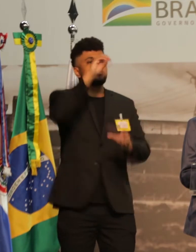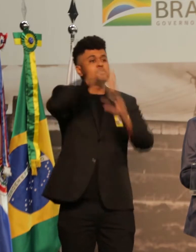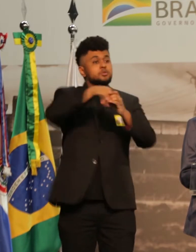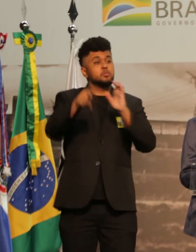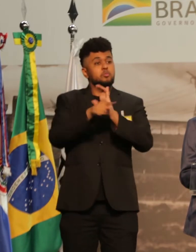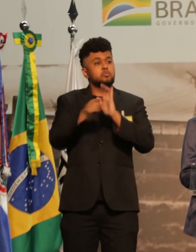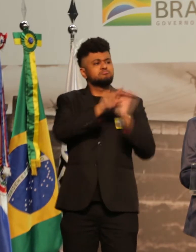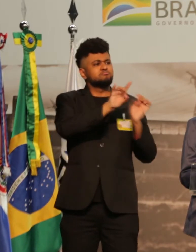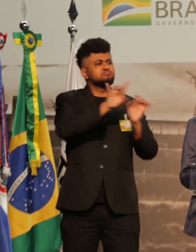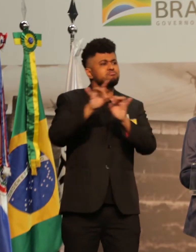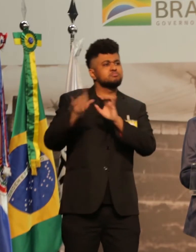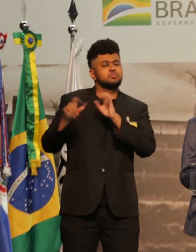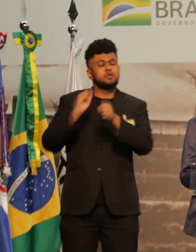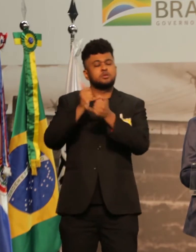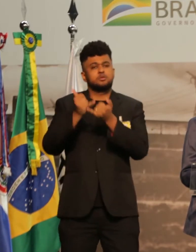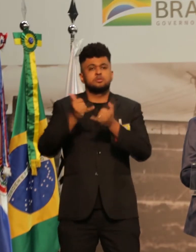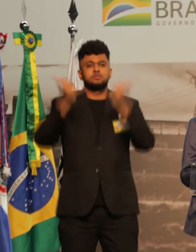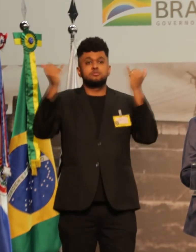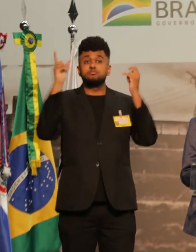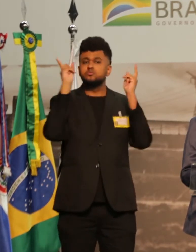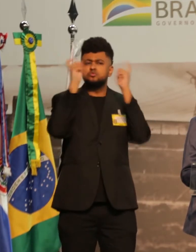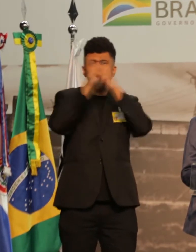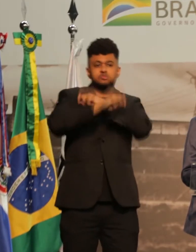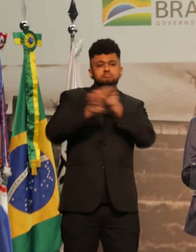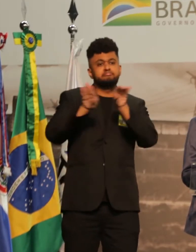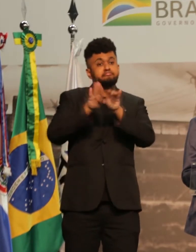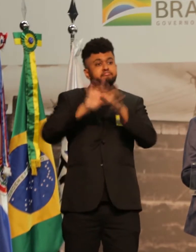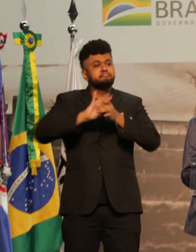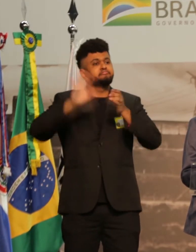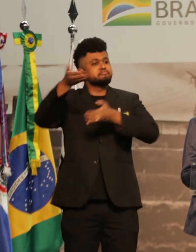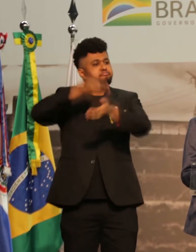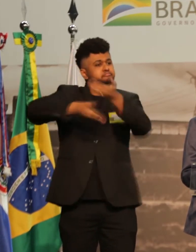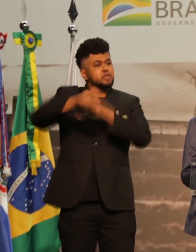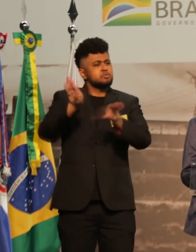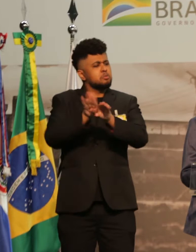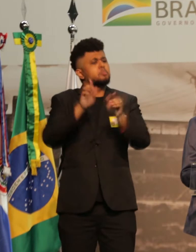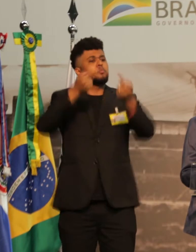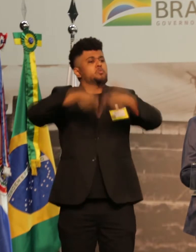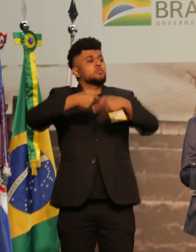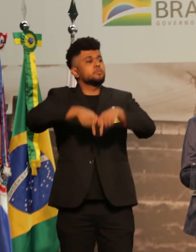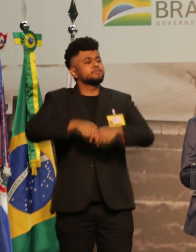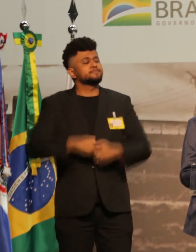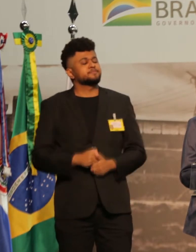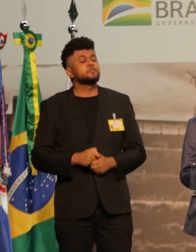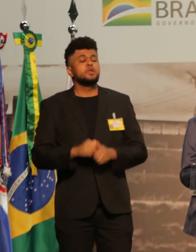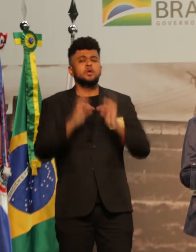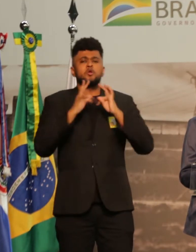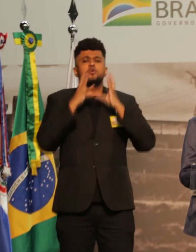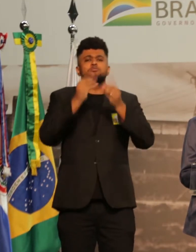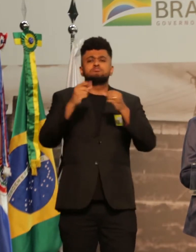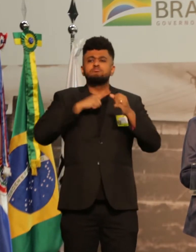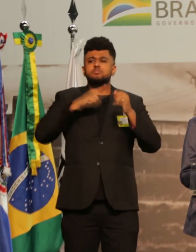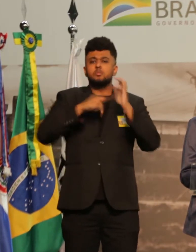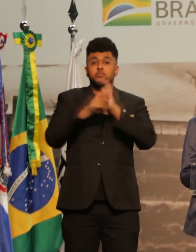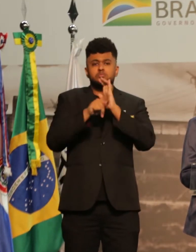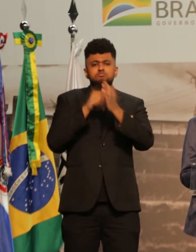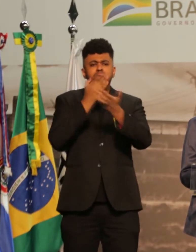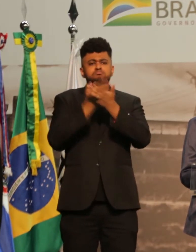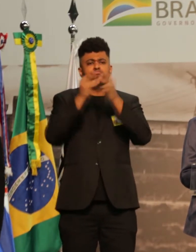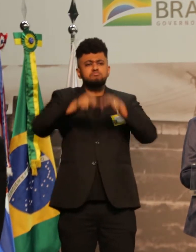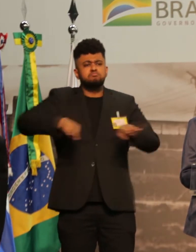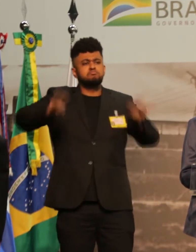do mercado de energia elétrica complexo, dinâmico e competitivo. E todos os cenários